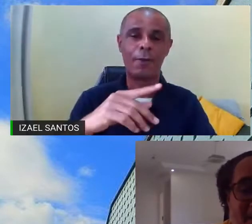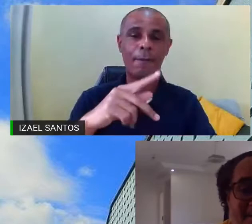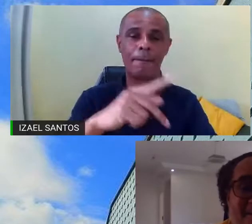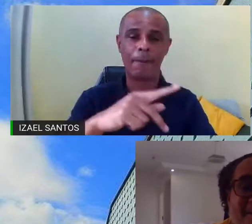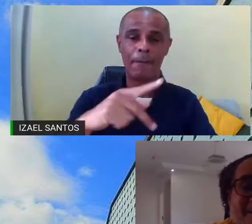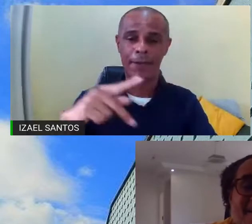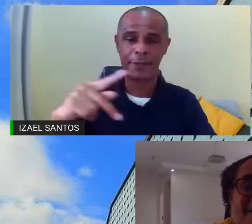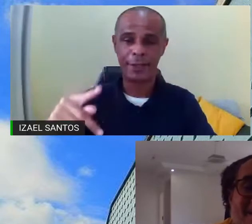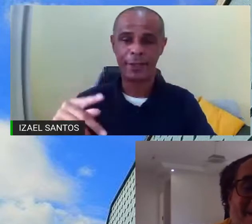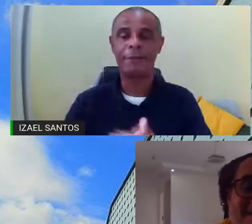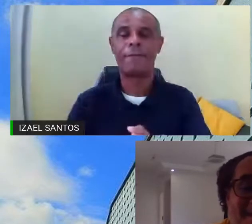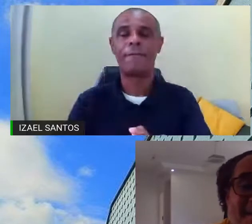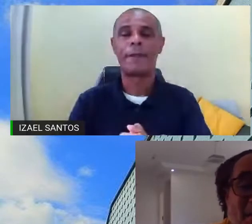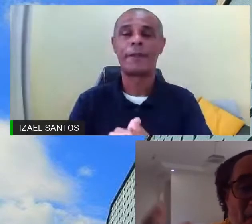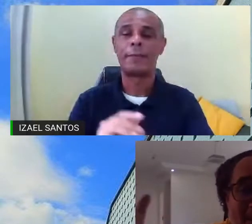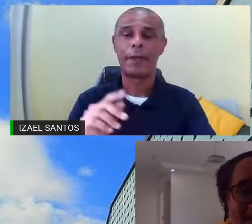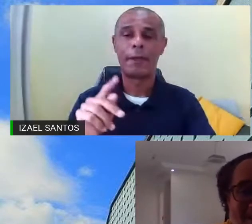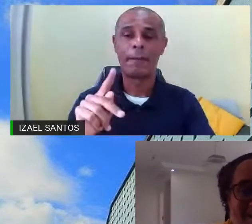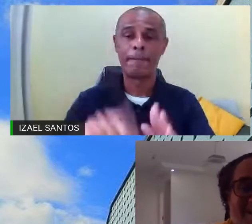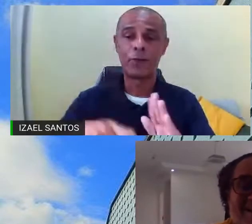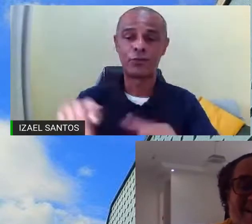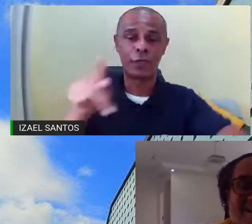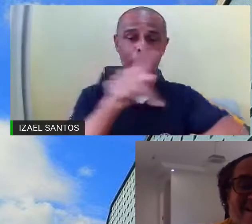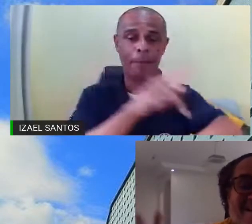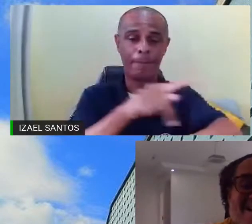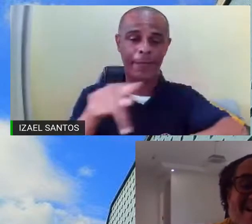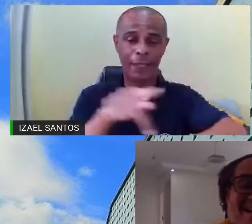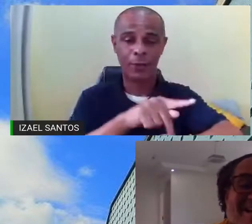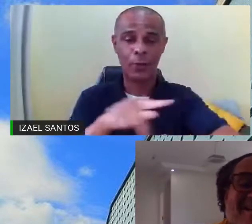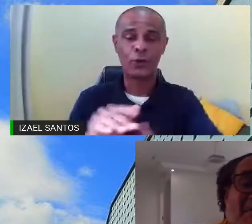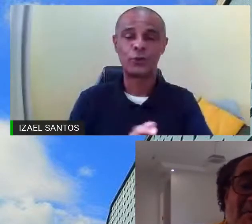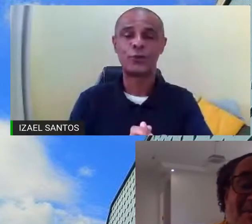porta aberta, sem nenhuma,